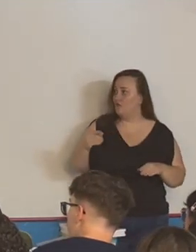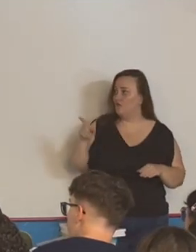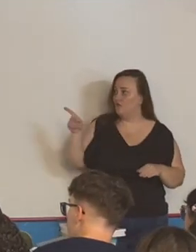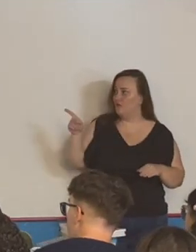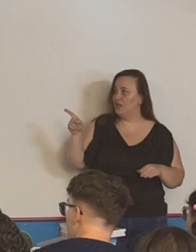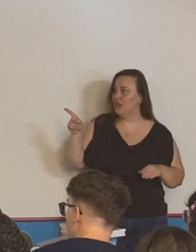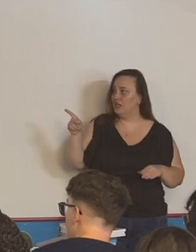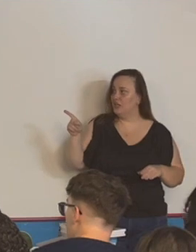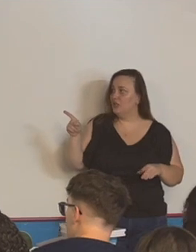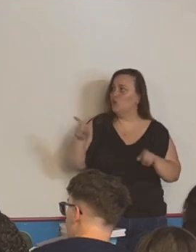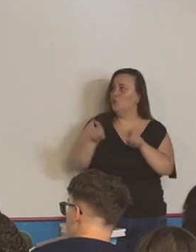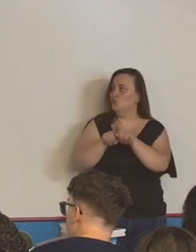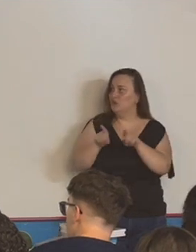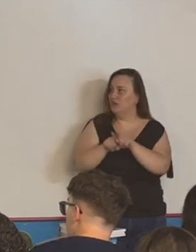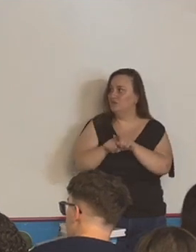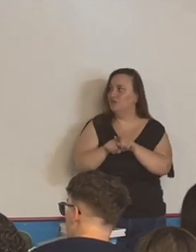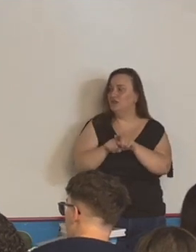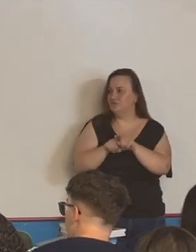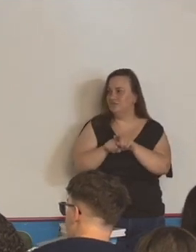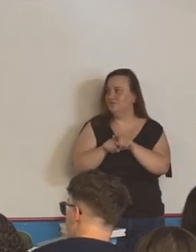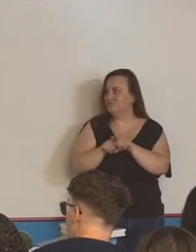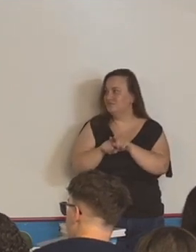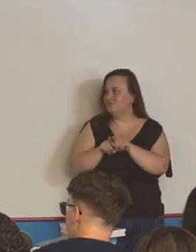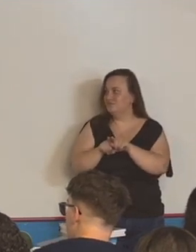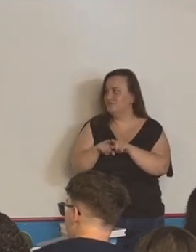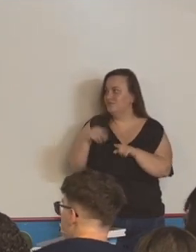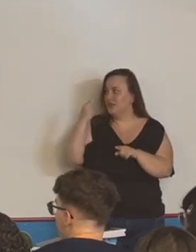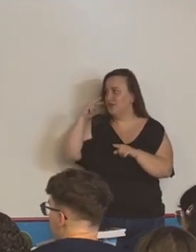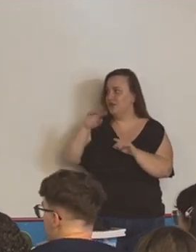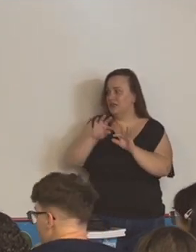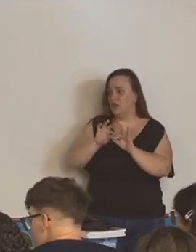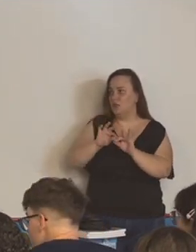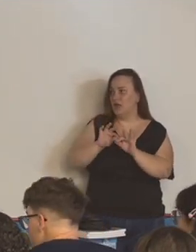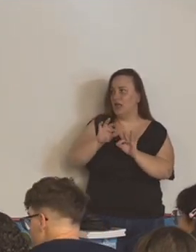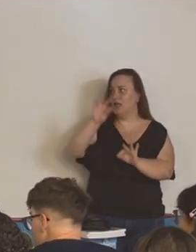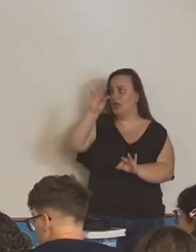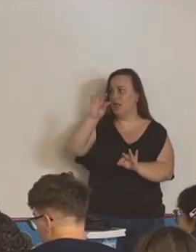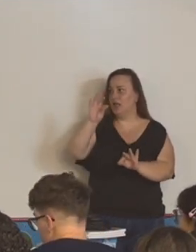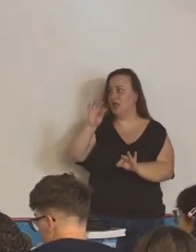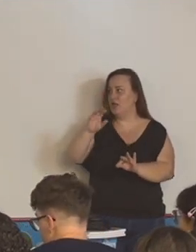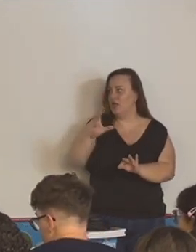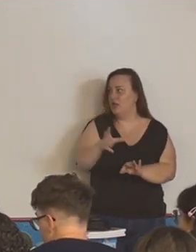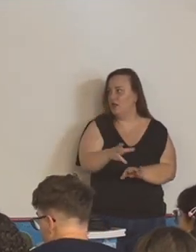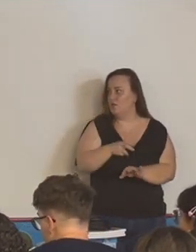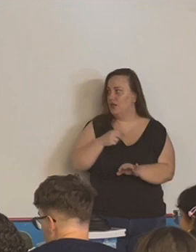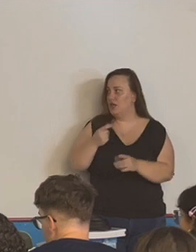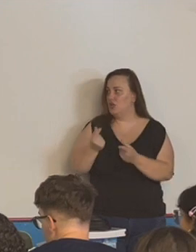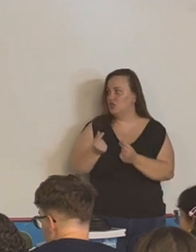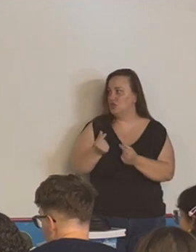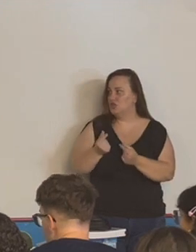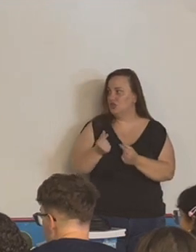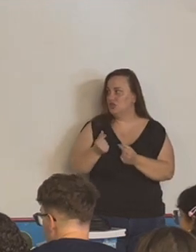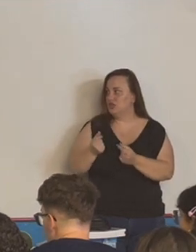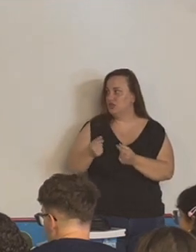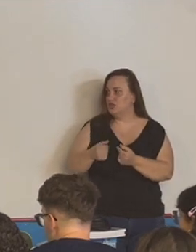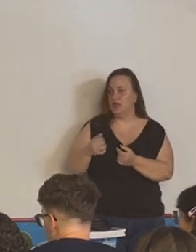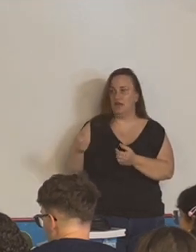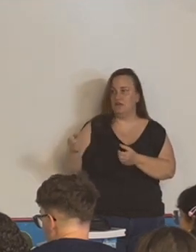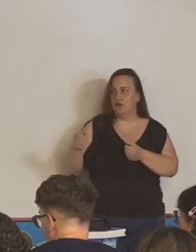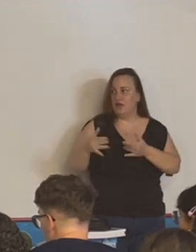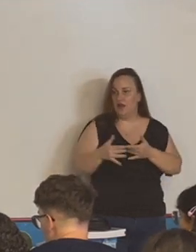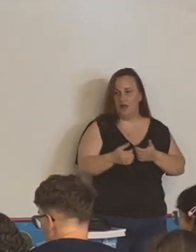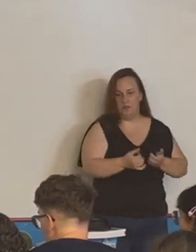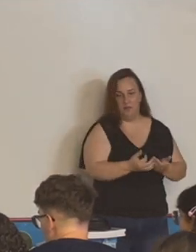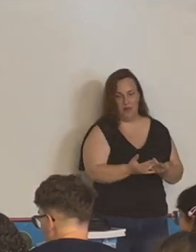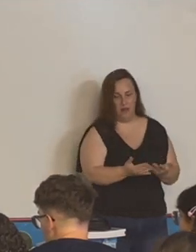fios, né, na minha produção. Então aqui tem uma linha que está puxando dinheiro e cai aqui num bololô